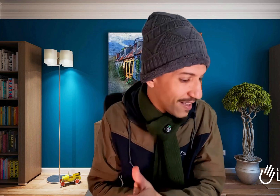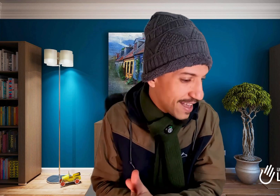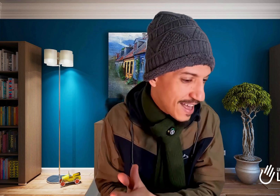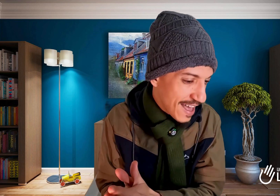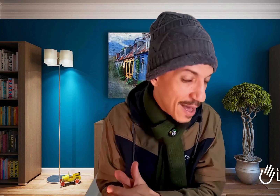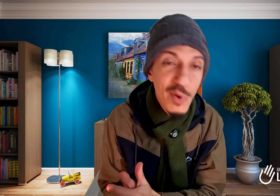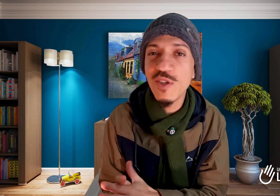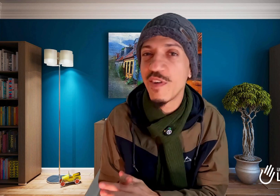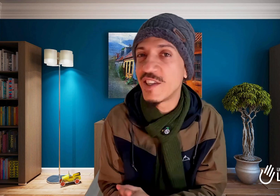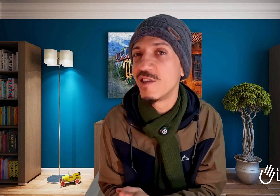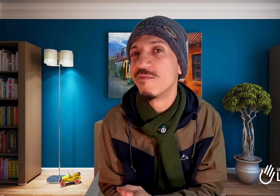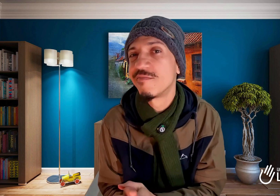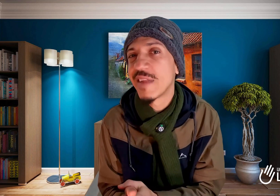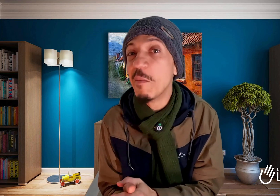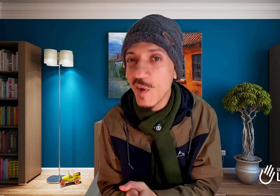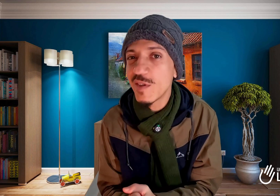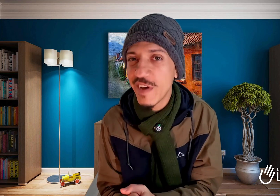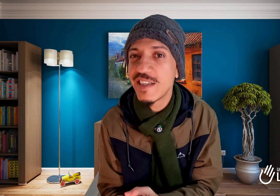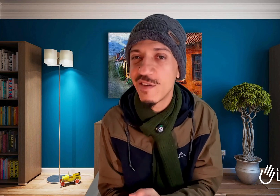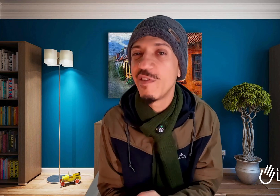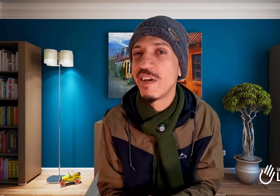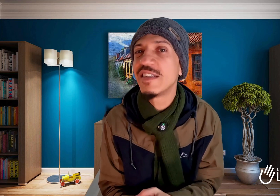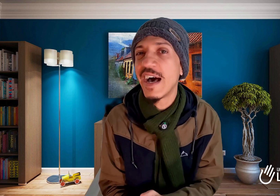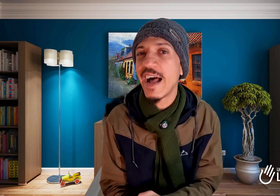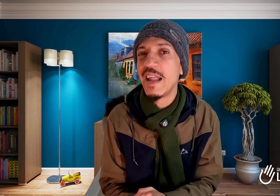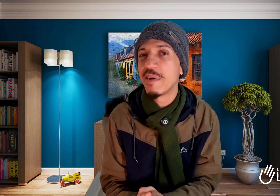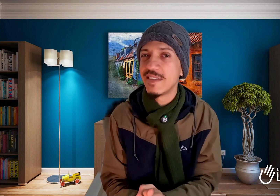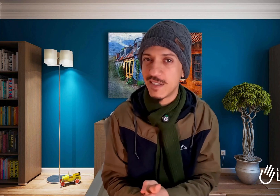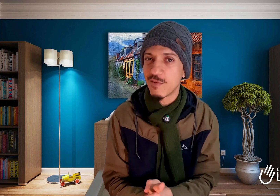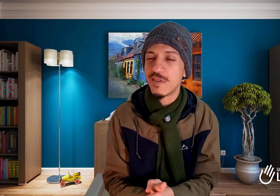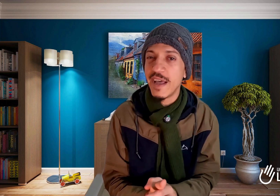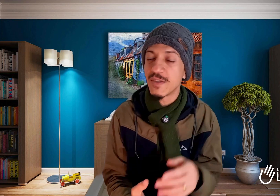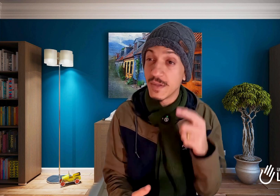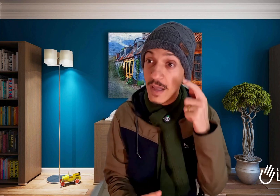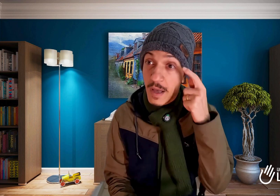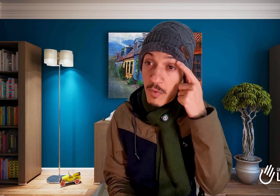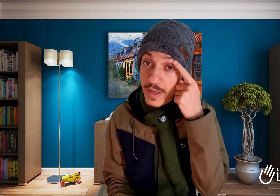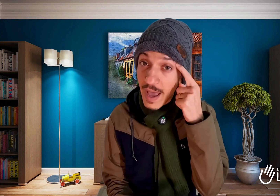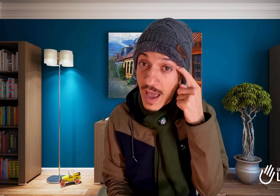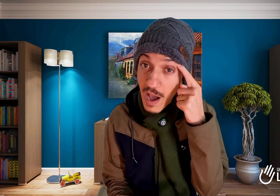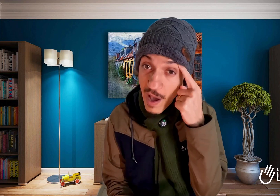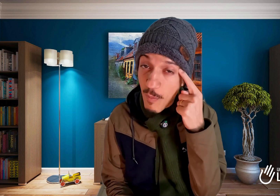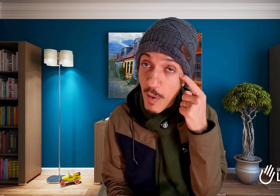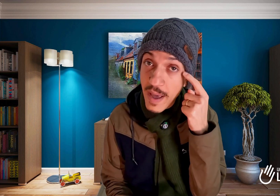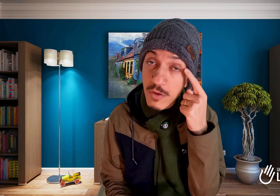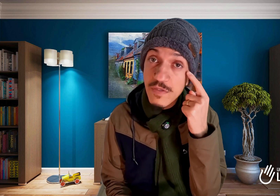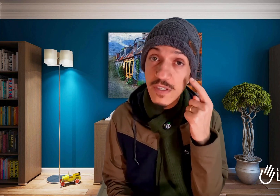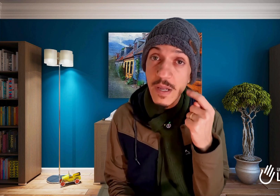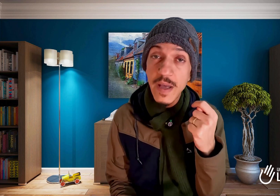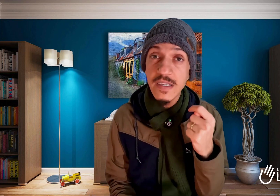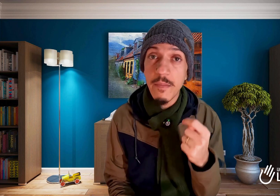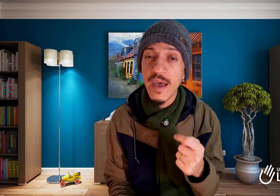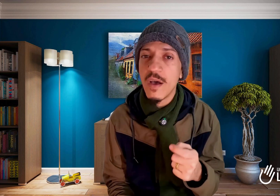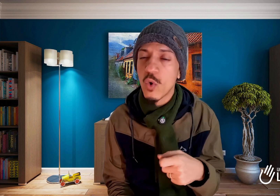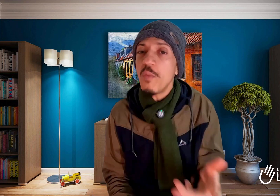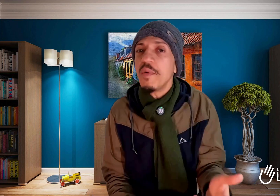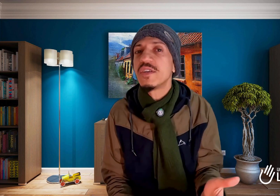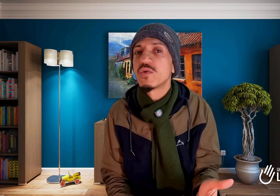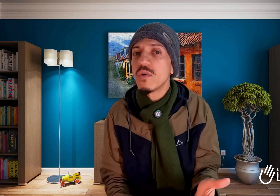é muito divertido vivenciar a Libras nesses contextos, porque é o momento de você perceber como que surdos e